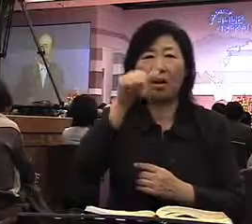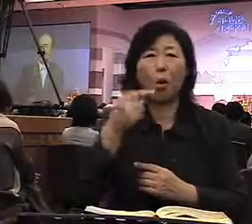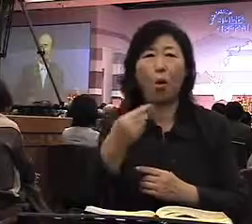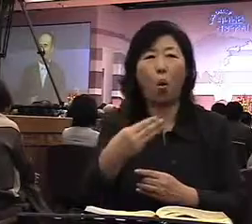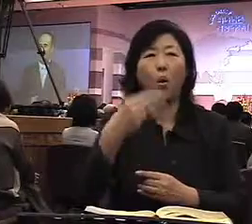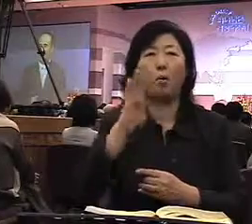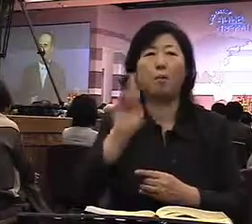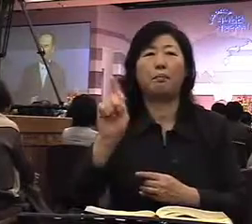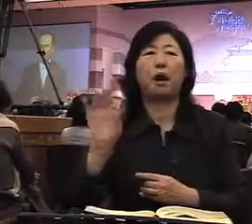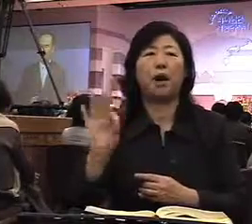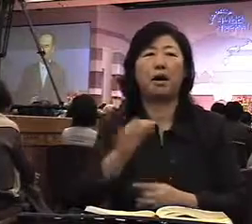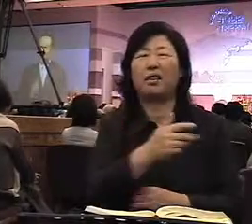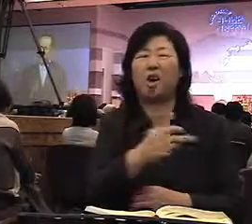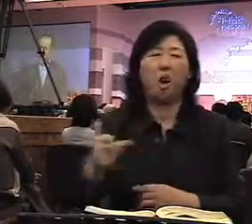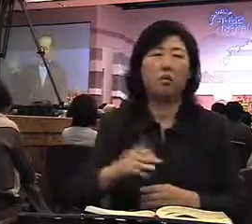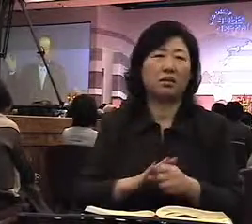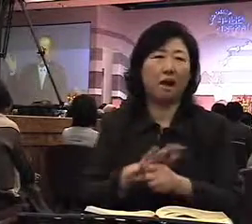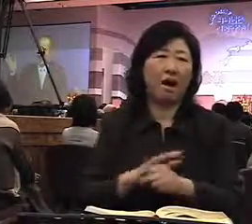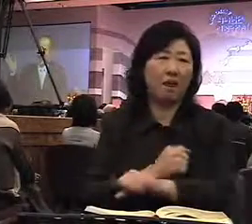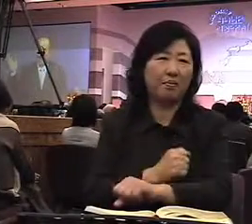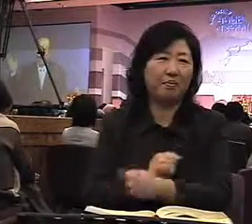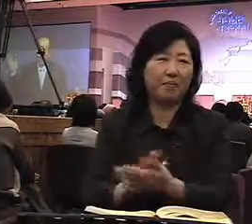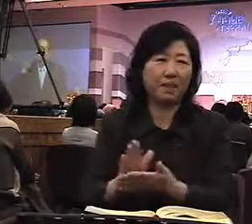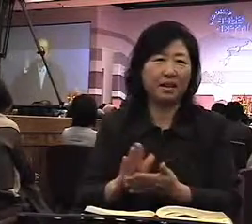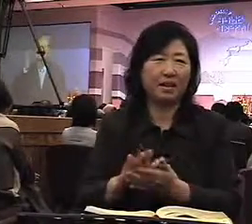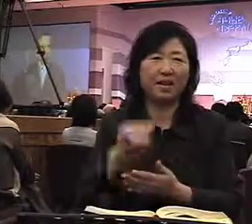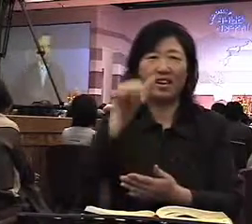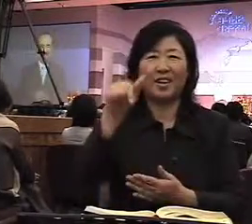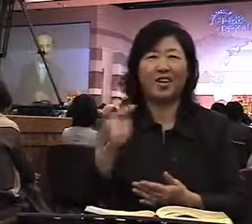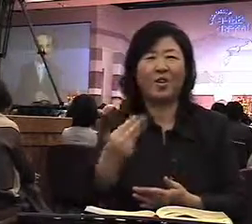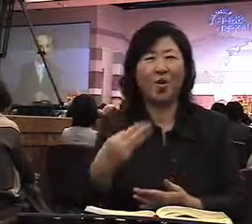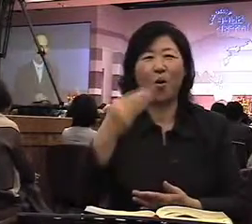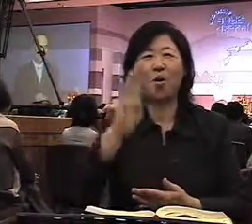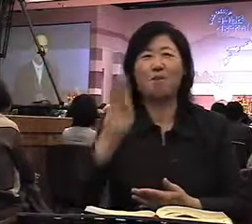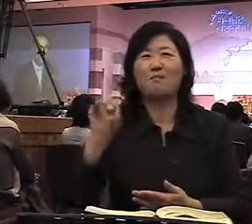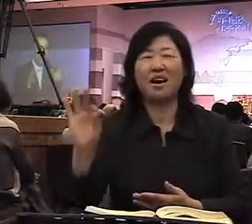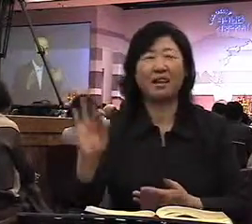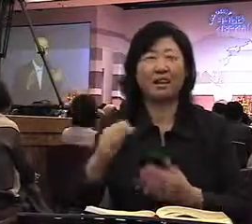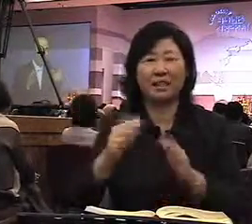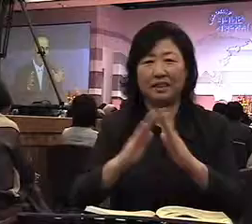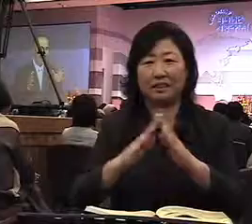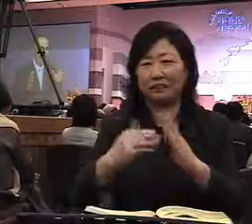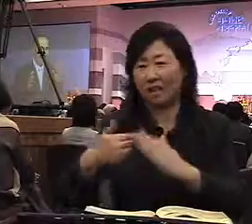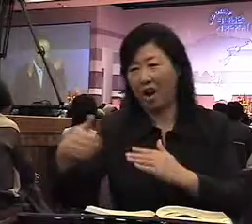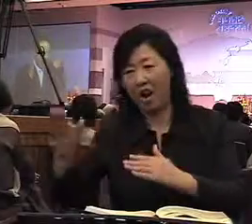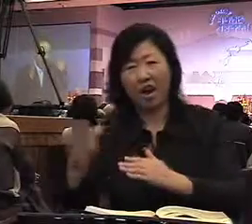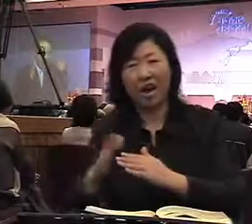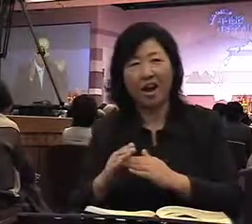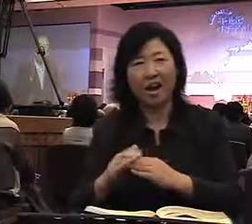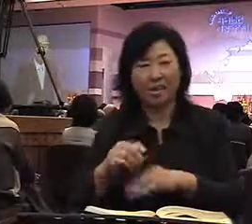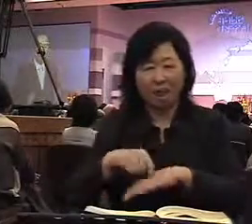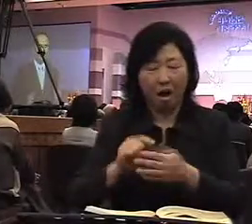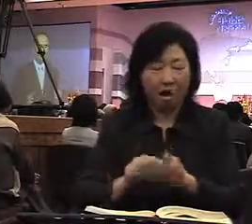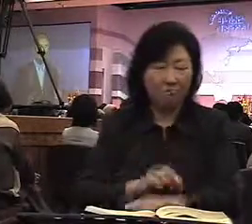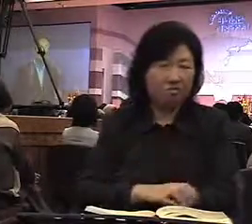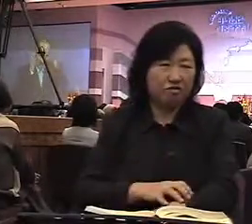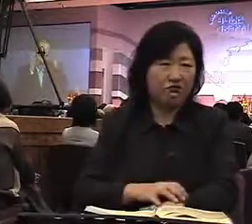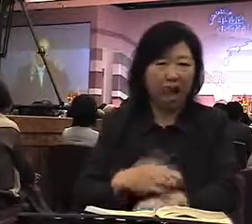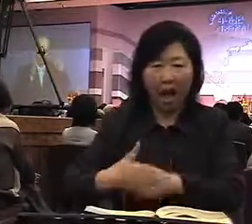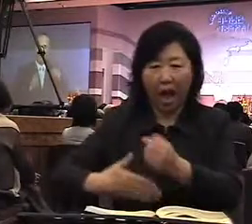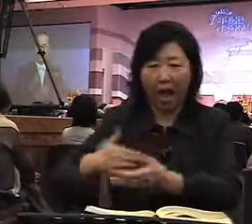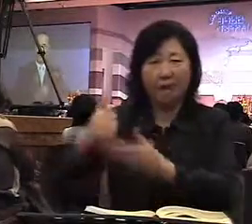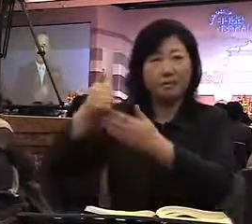너무 사랑합니다. 집을 떠날 때 골방 없는 게 제일로 마음이 불편해요. 골방. 하나님을 만나는 곳입니다.